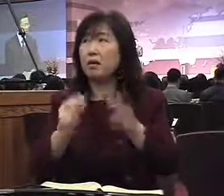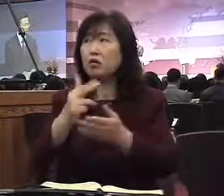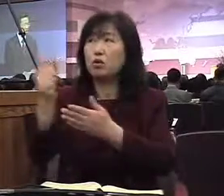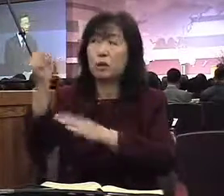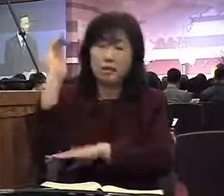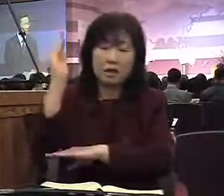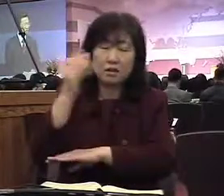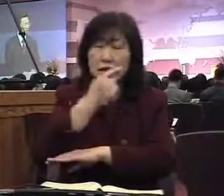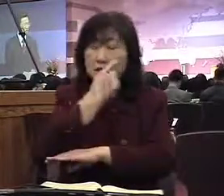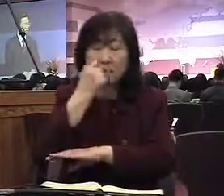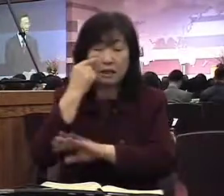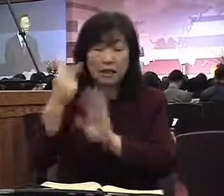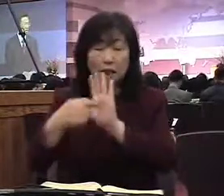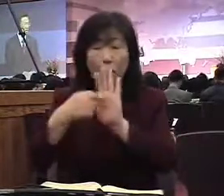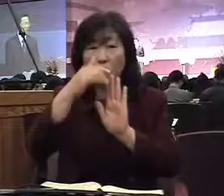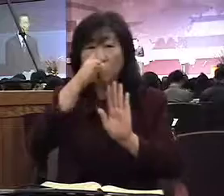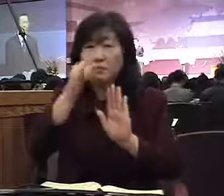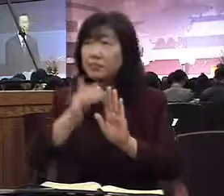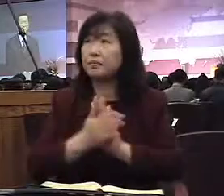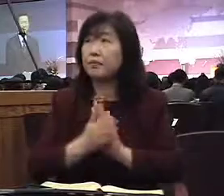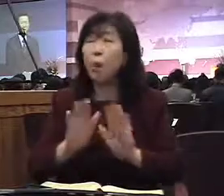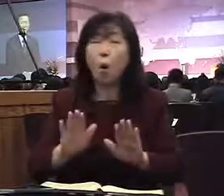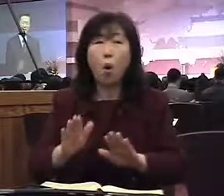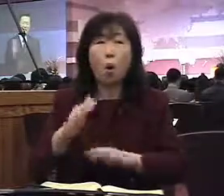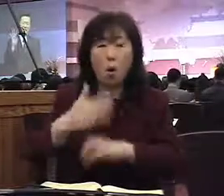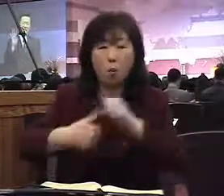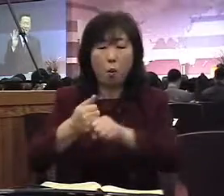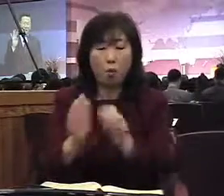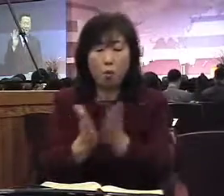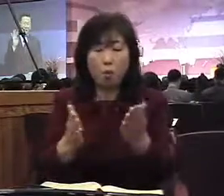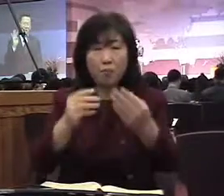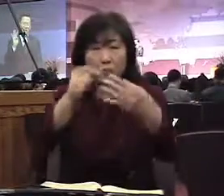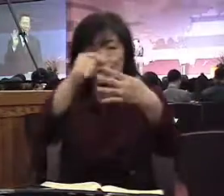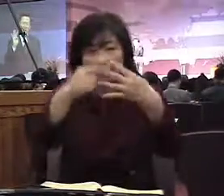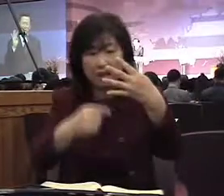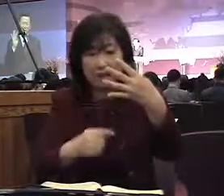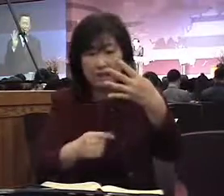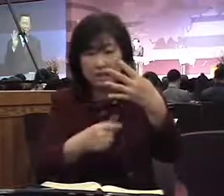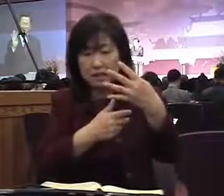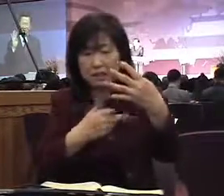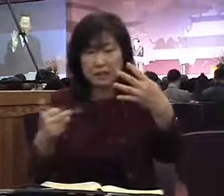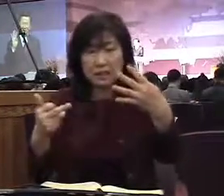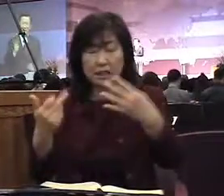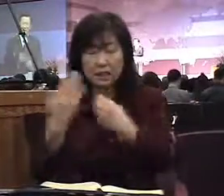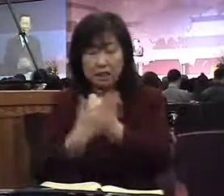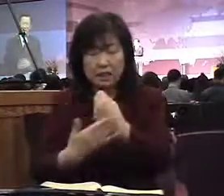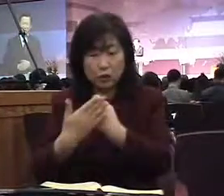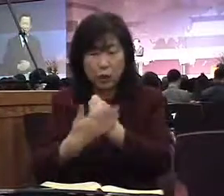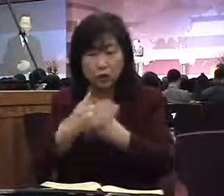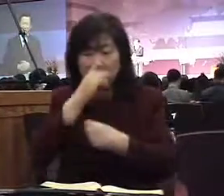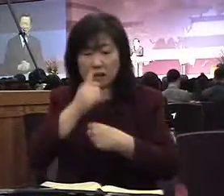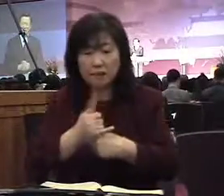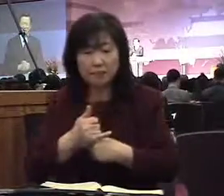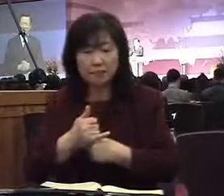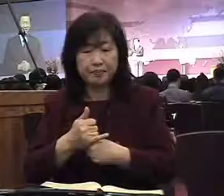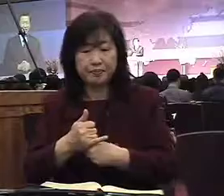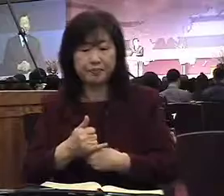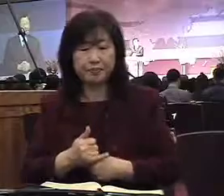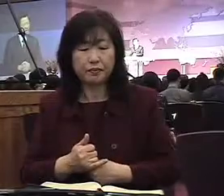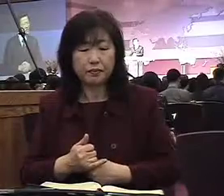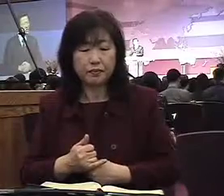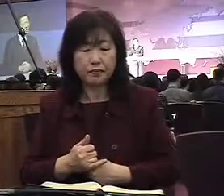우리에게 증거하고 있습니다. 오늘 본문은 네 가지 하나님의 큰 은총이 나오는데 이 네